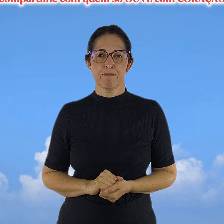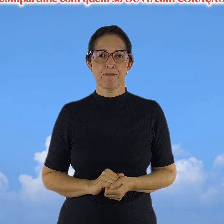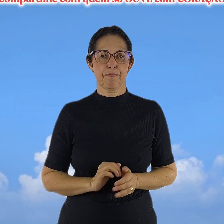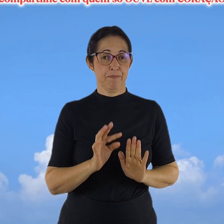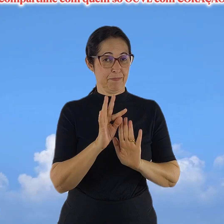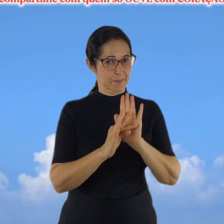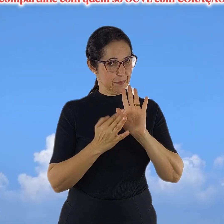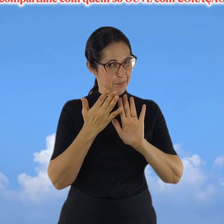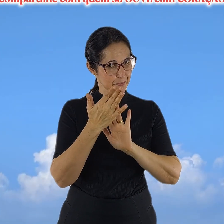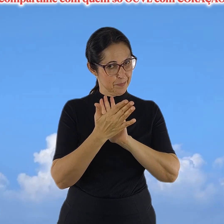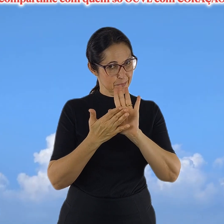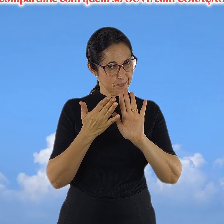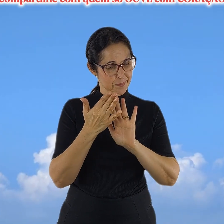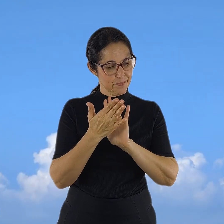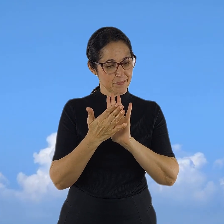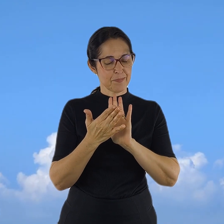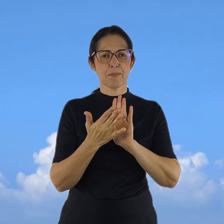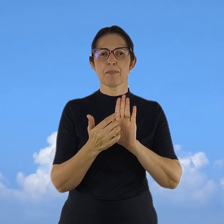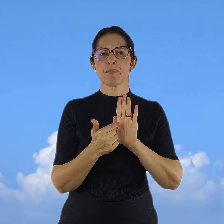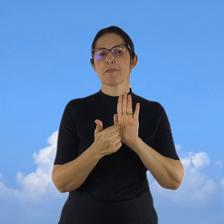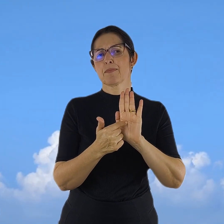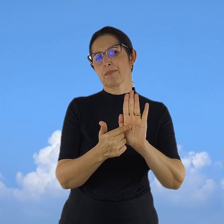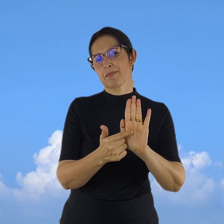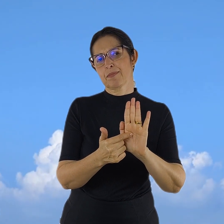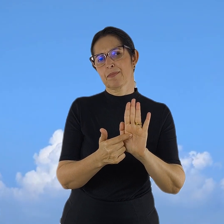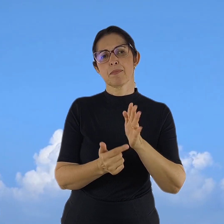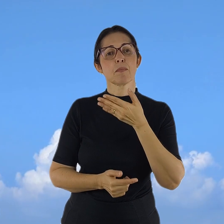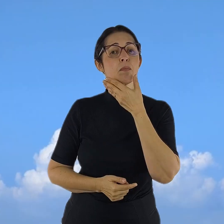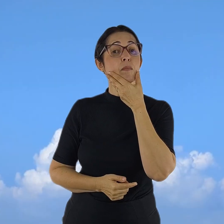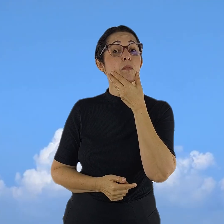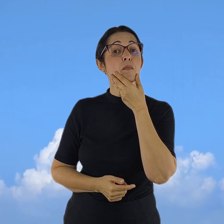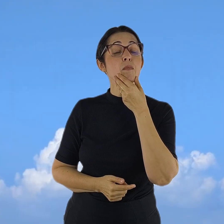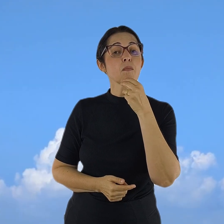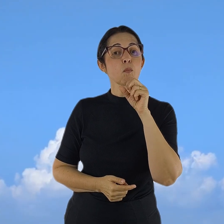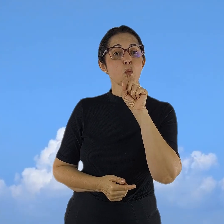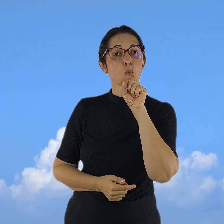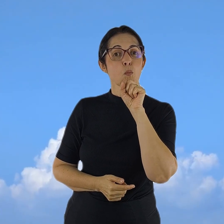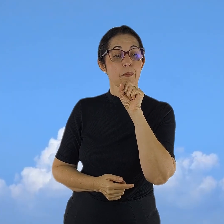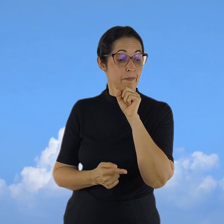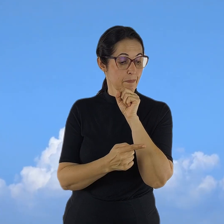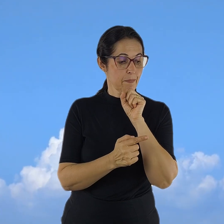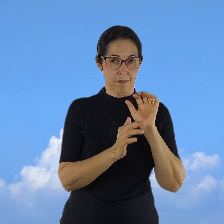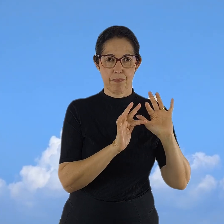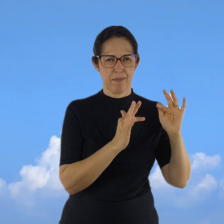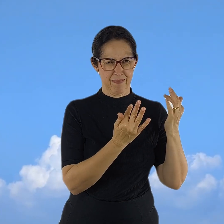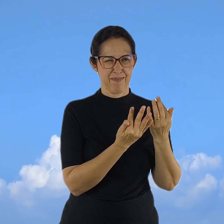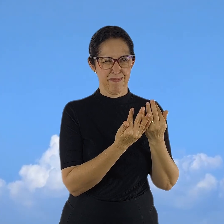O texto em que lemos nessa noite fala de um pai de família